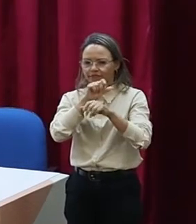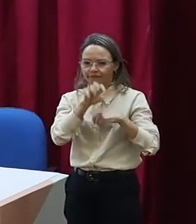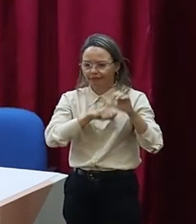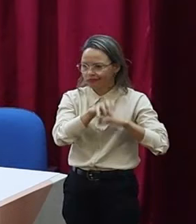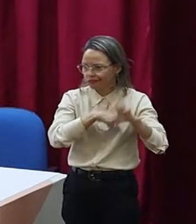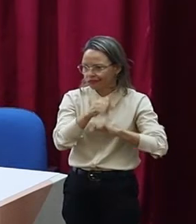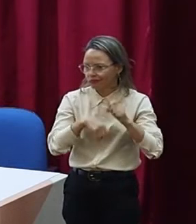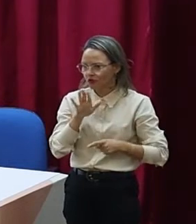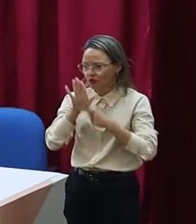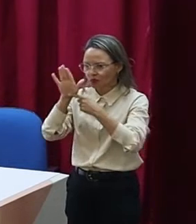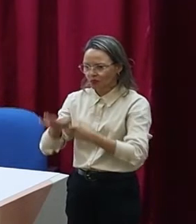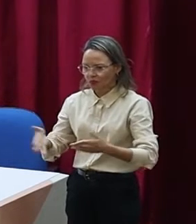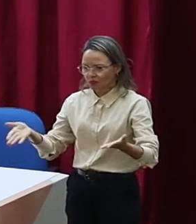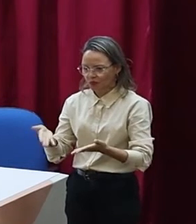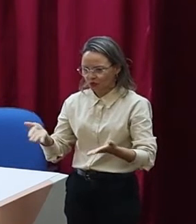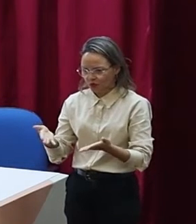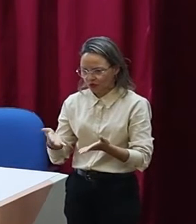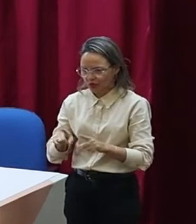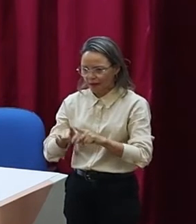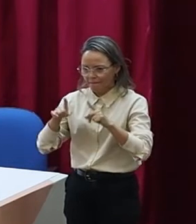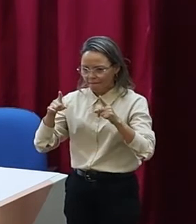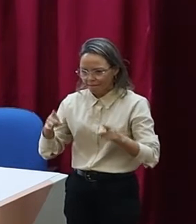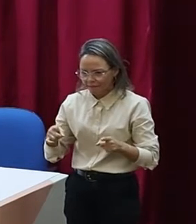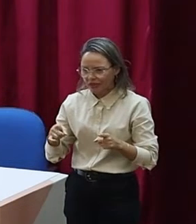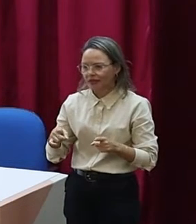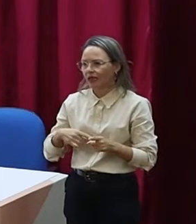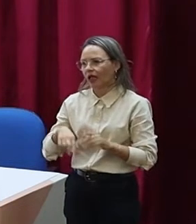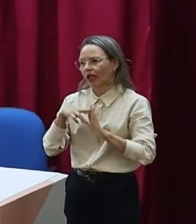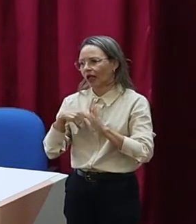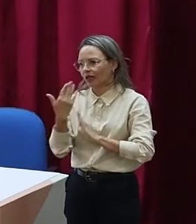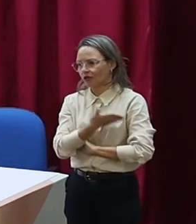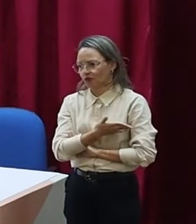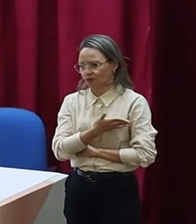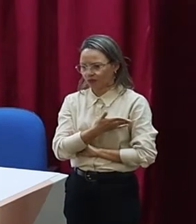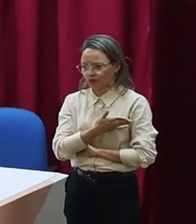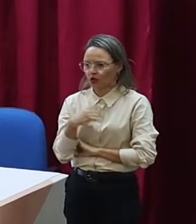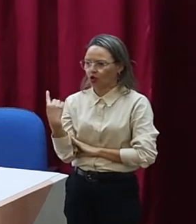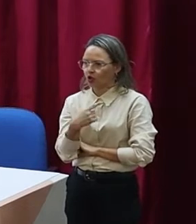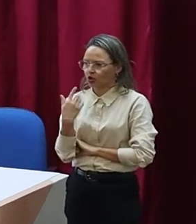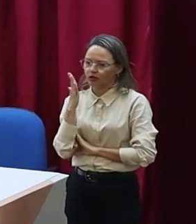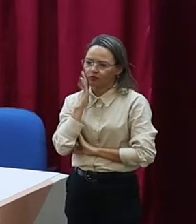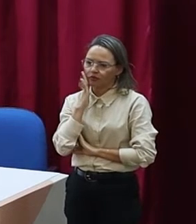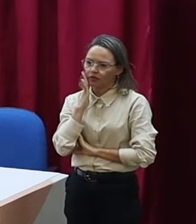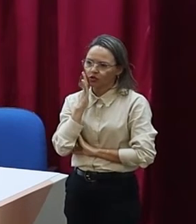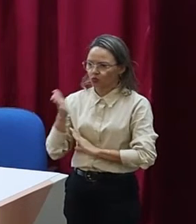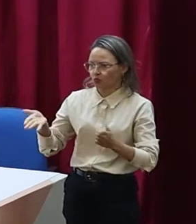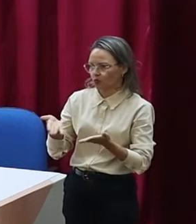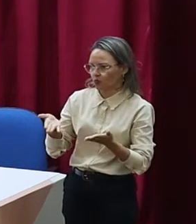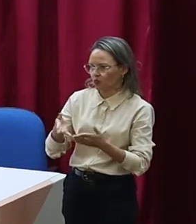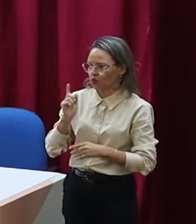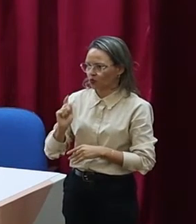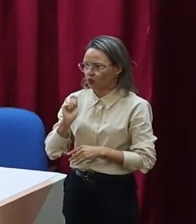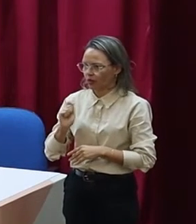na minha apresentação, mas, em regra, é isso. Nós estamos entendendo que hoje é necessário